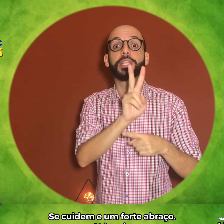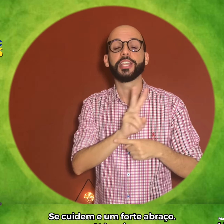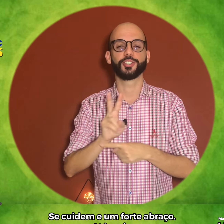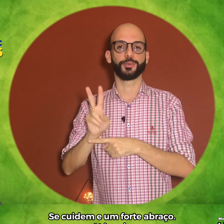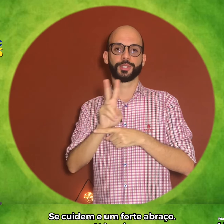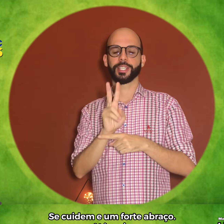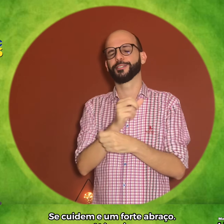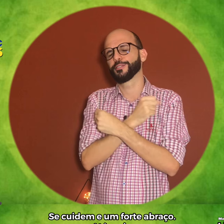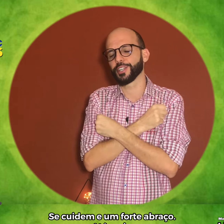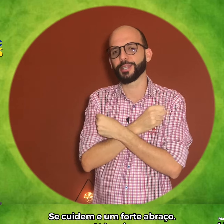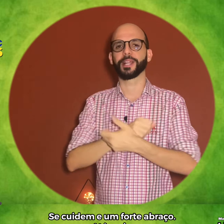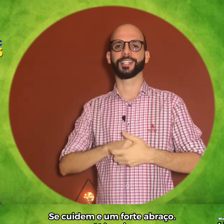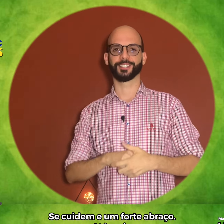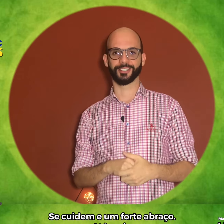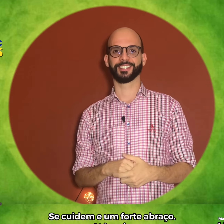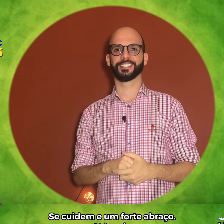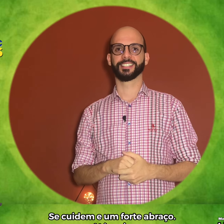E protejam-se. Forte abraço. Até